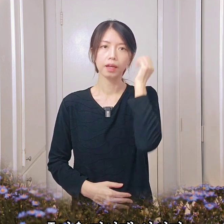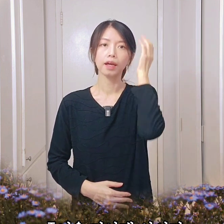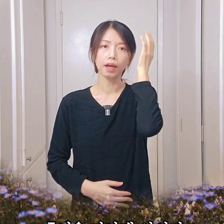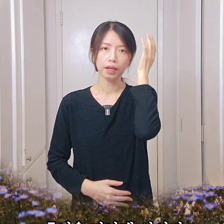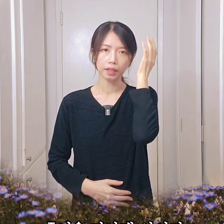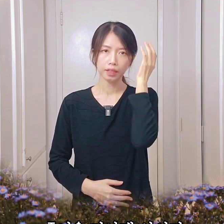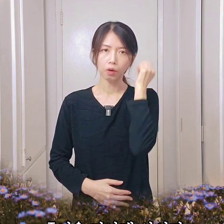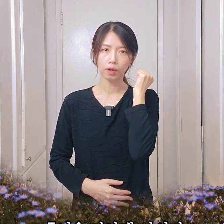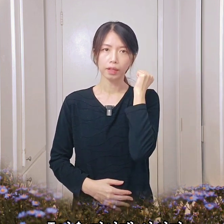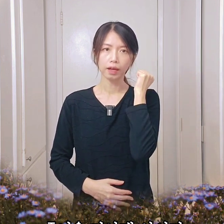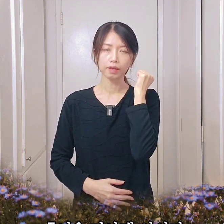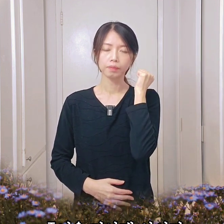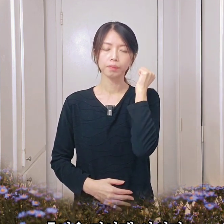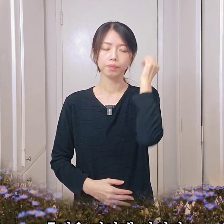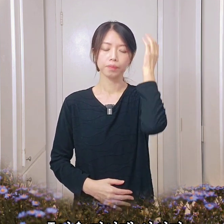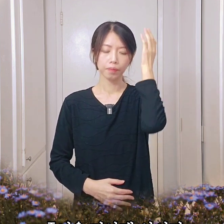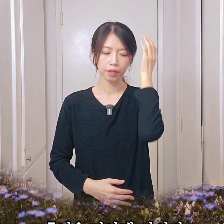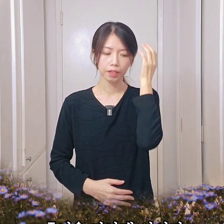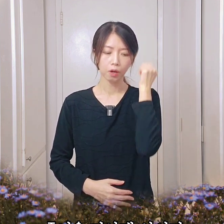기억하다.